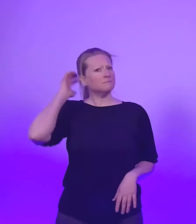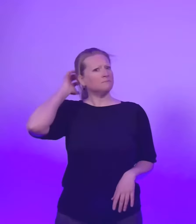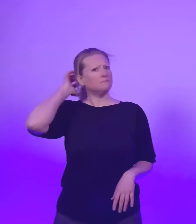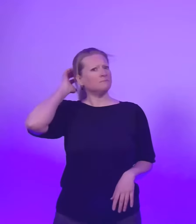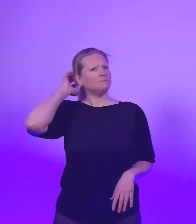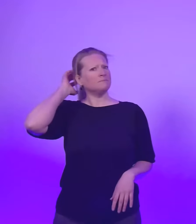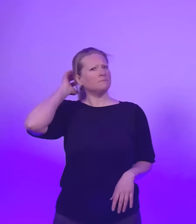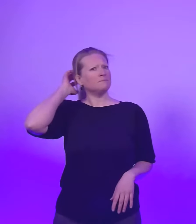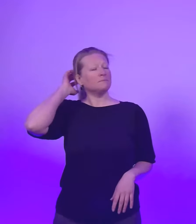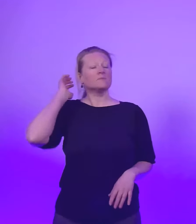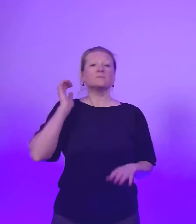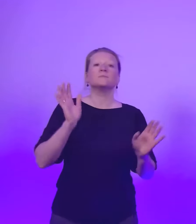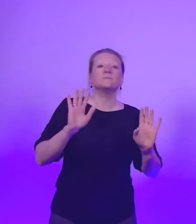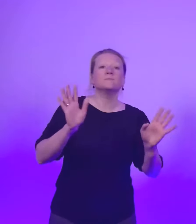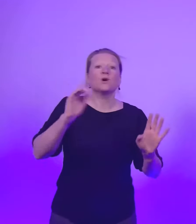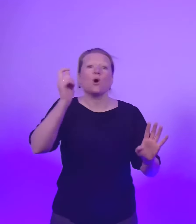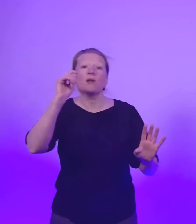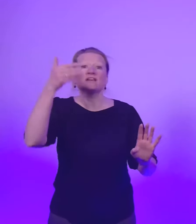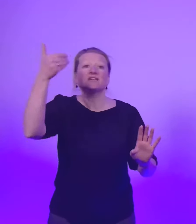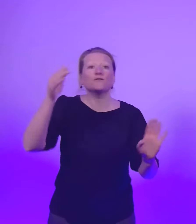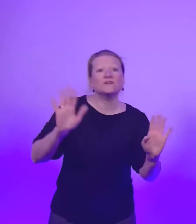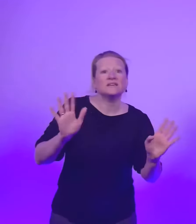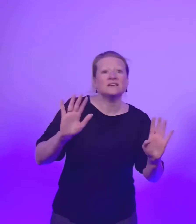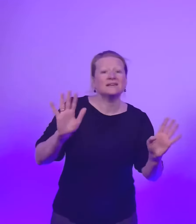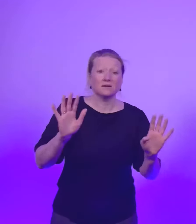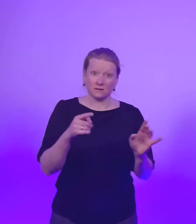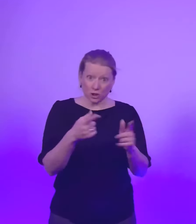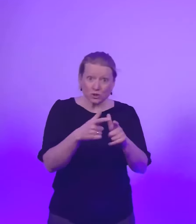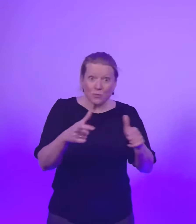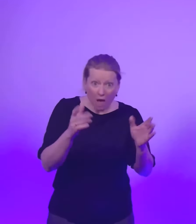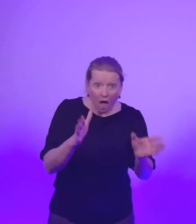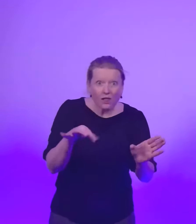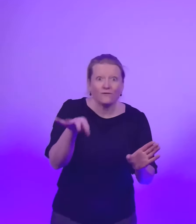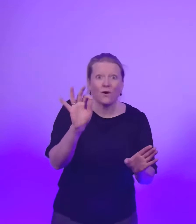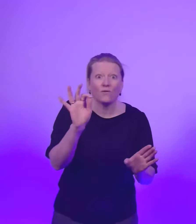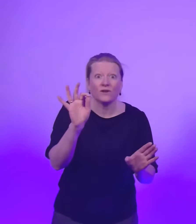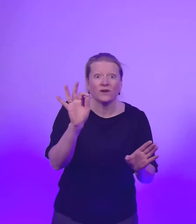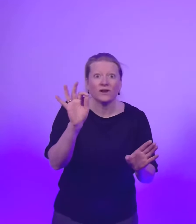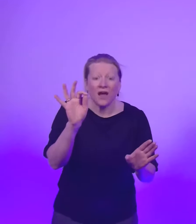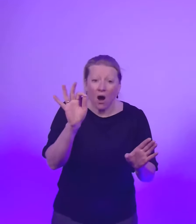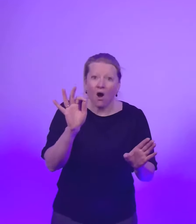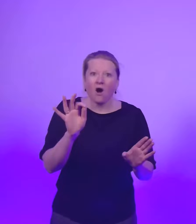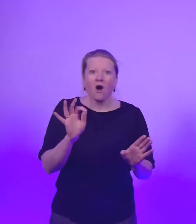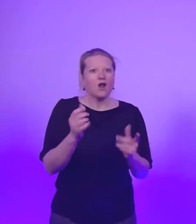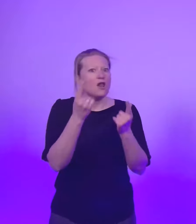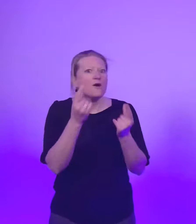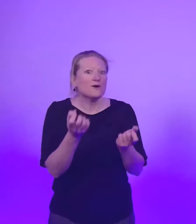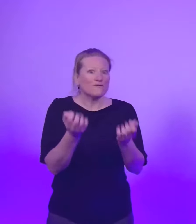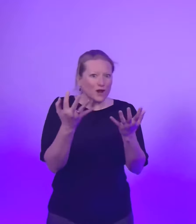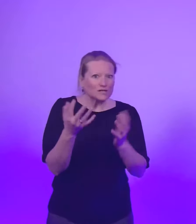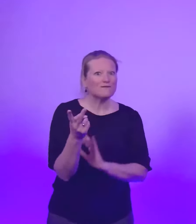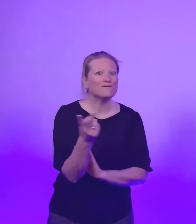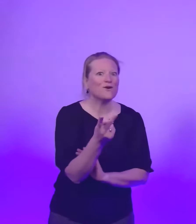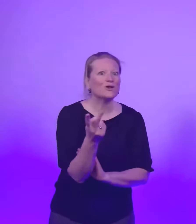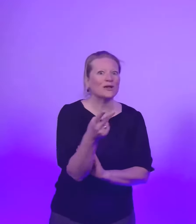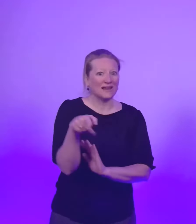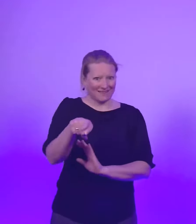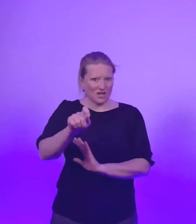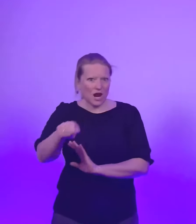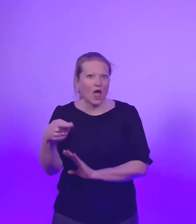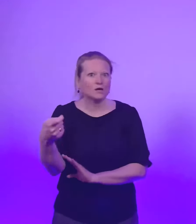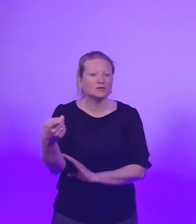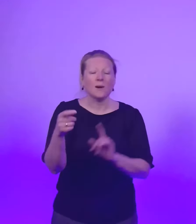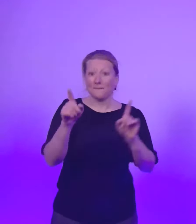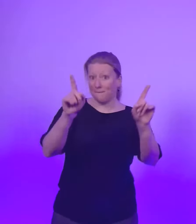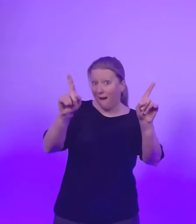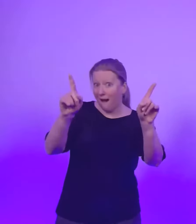Hey, Olly en Sophie. Hoi. Hebben jullie de spullen in jullie huis al gevonden? Ja. Oh, er ligt zo'n leuke verrassing voor jullie in de kluis. Maar dan